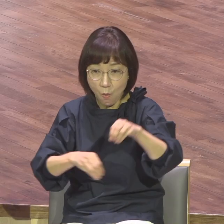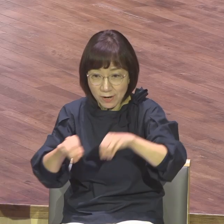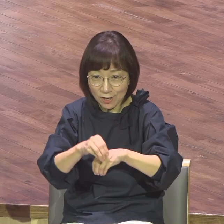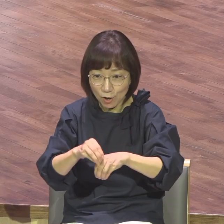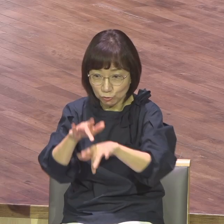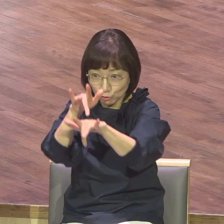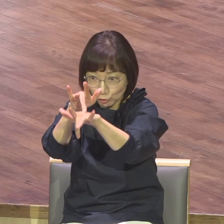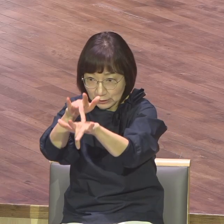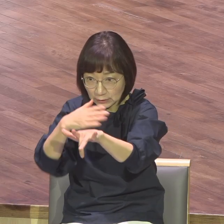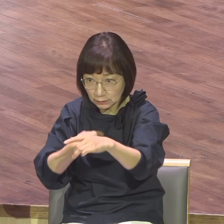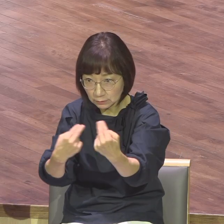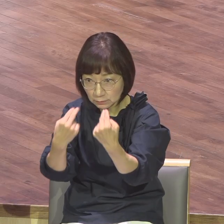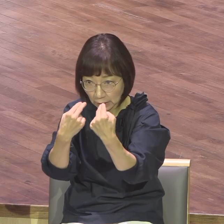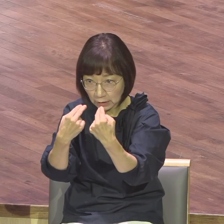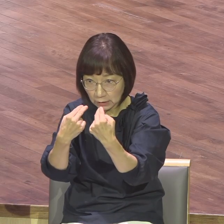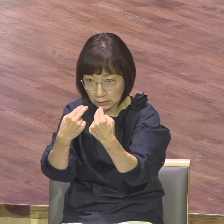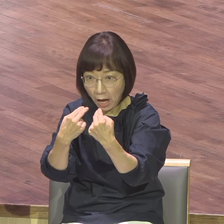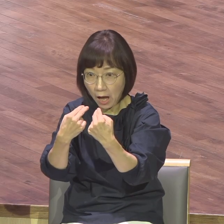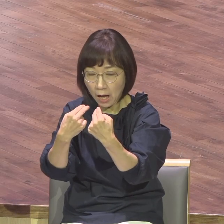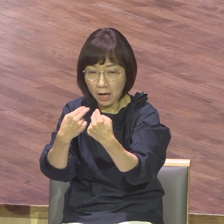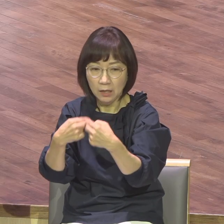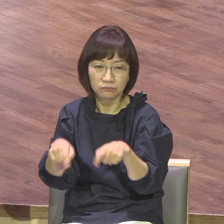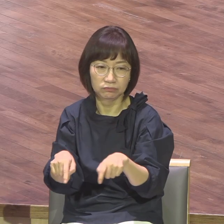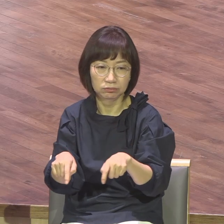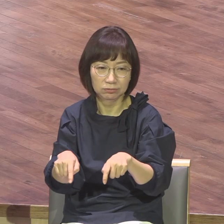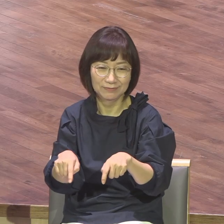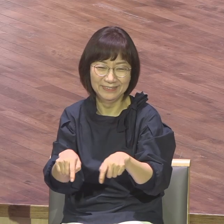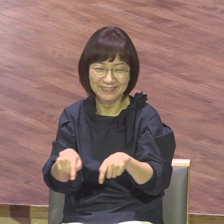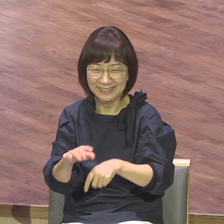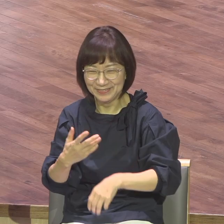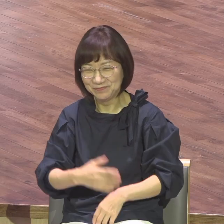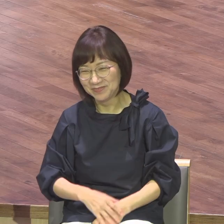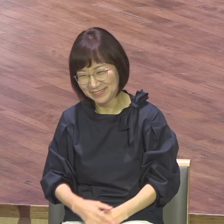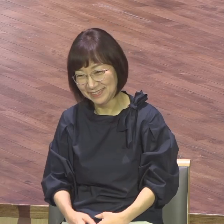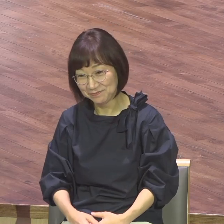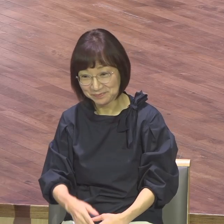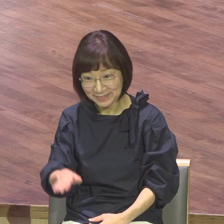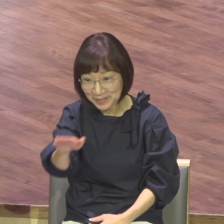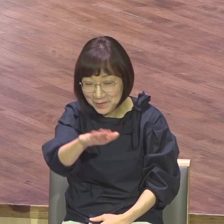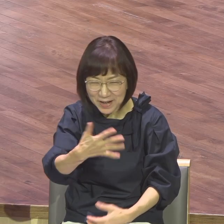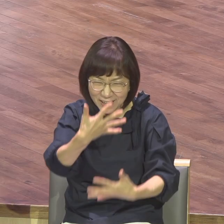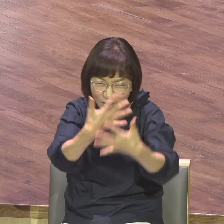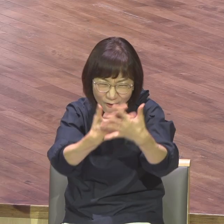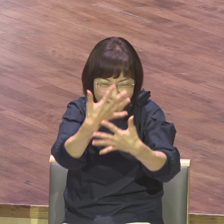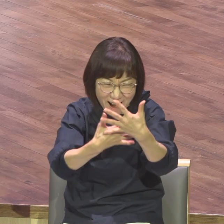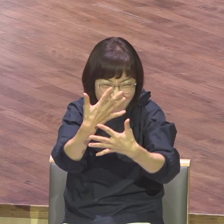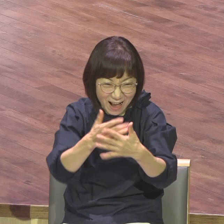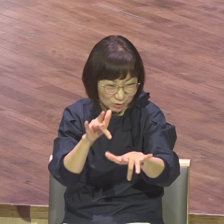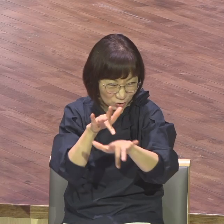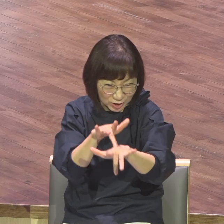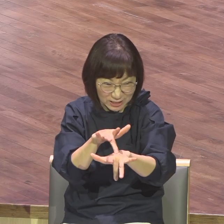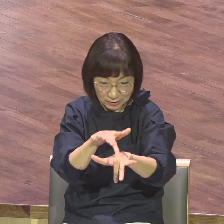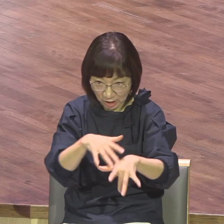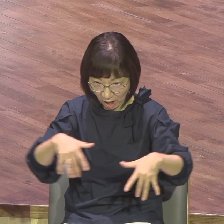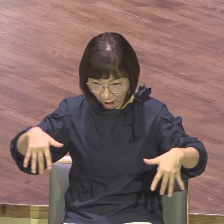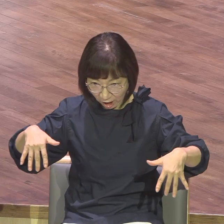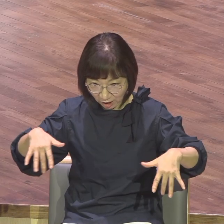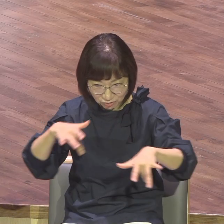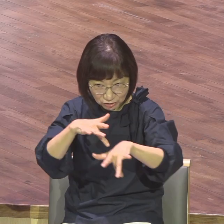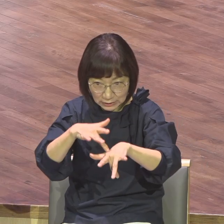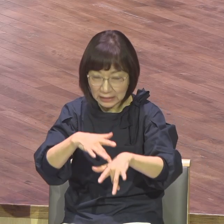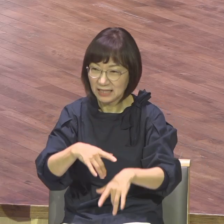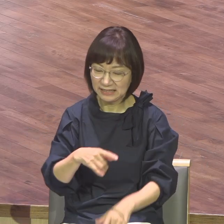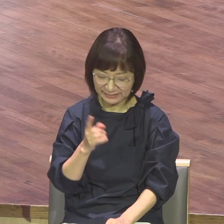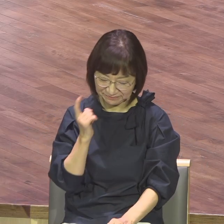귀신이 막 여러분 막 그냥 막 이상한 그림 영화 그거 다 가짜예요. 그거 다 가끔 하기도